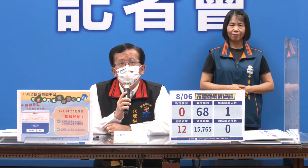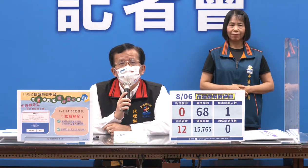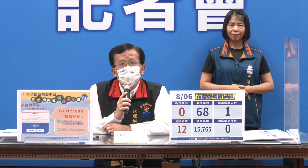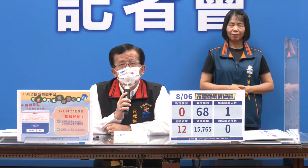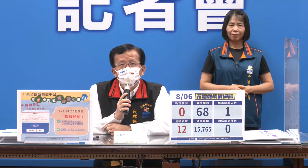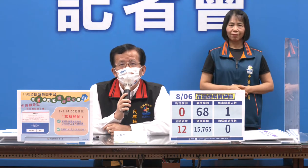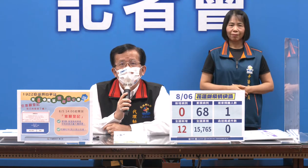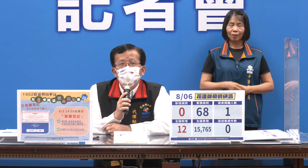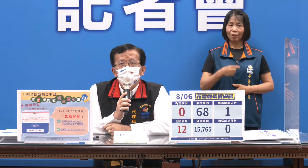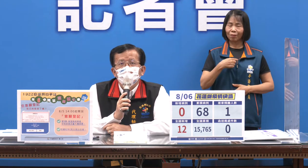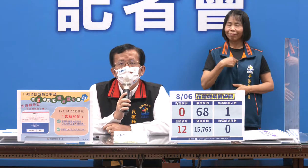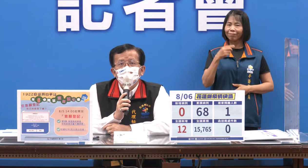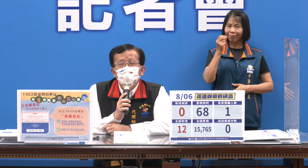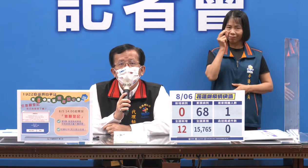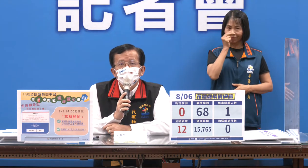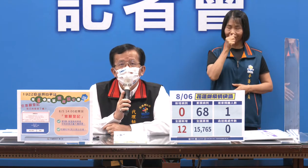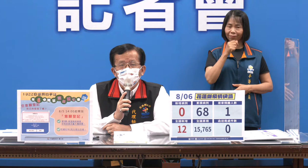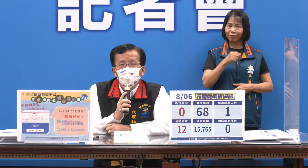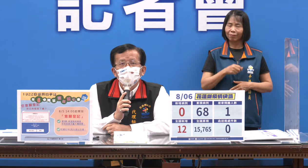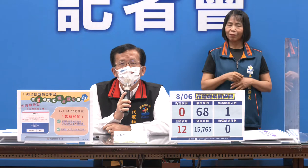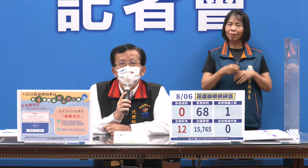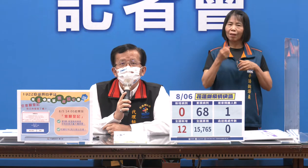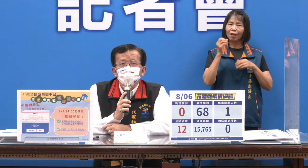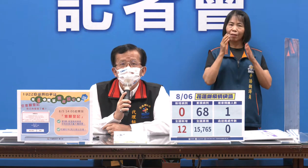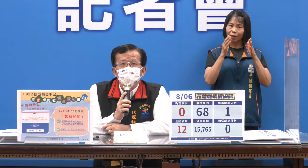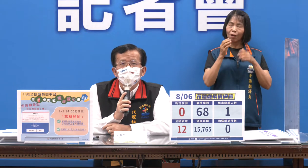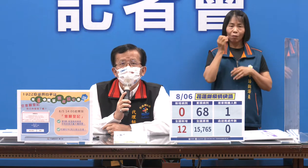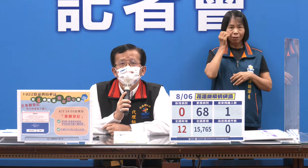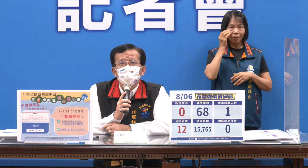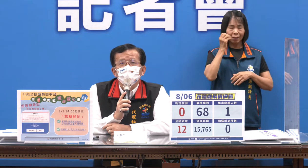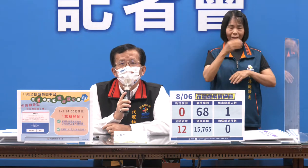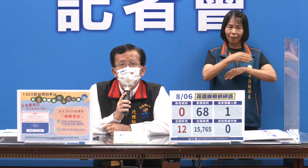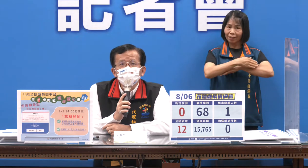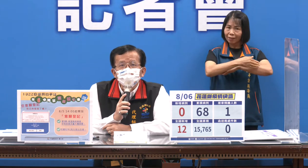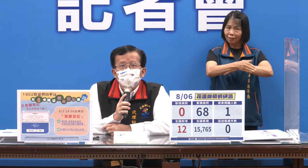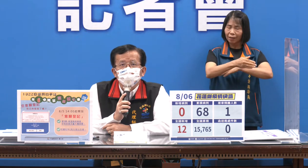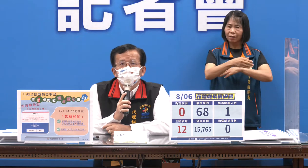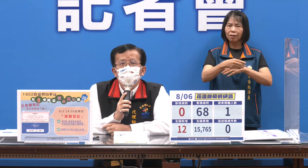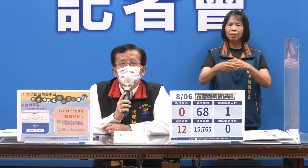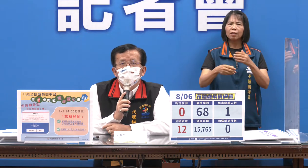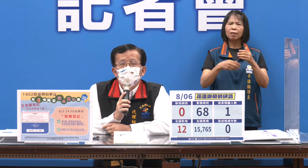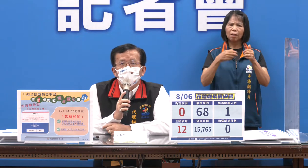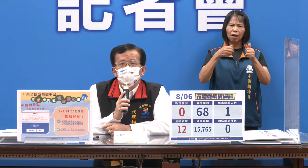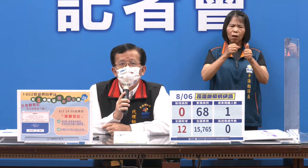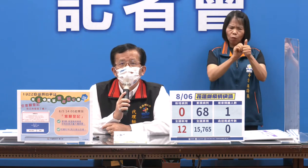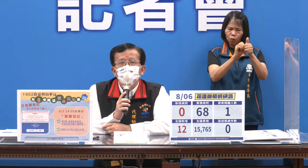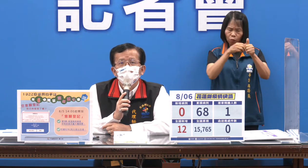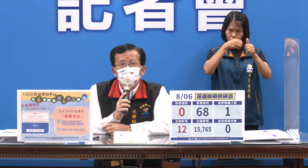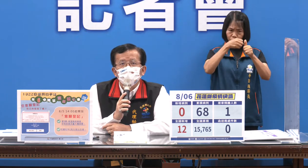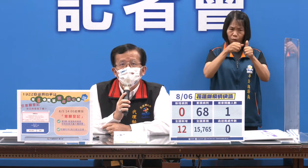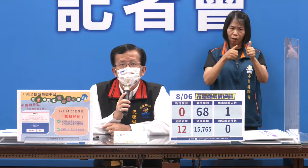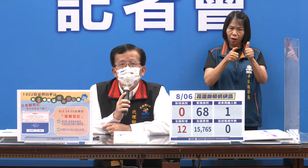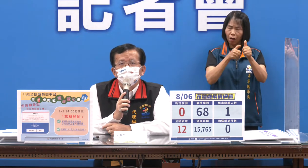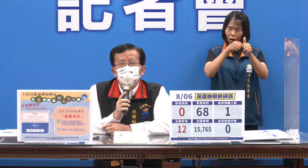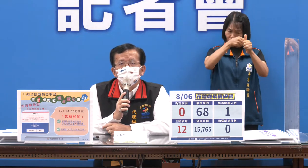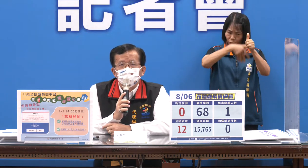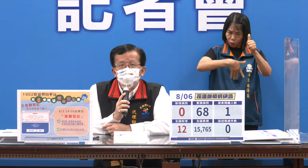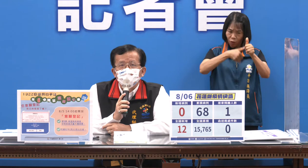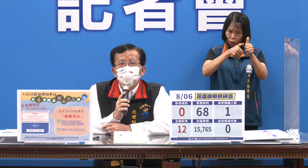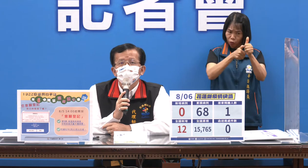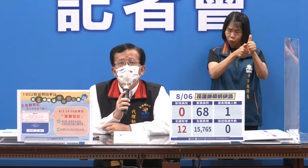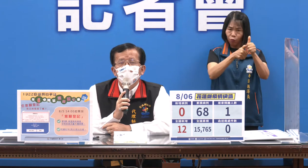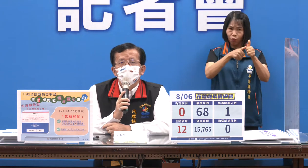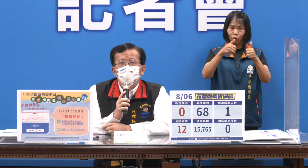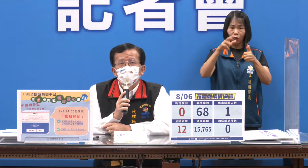边我们就特别要跟花莲县的邻长，村里邻长的